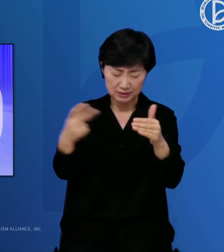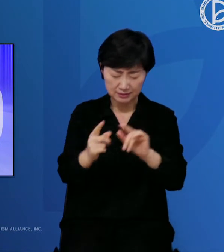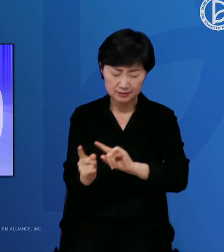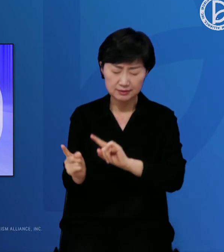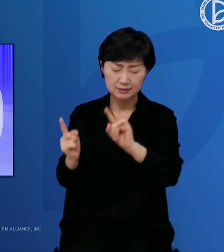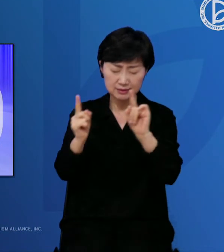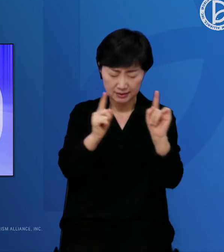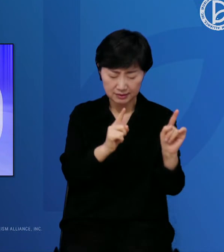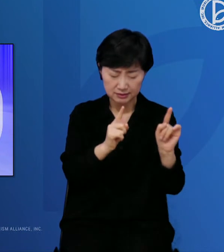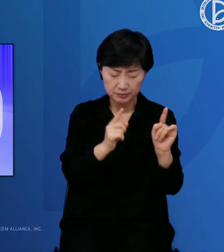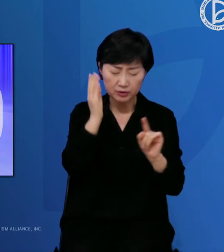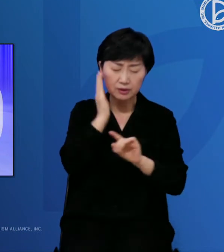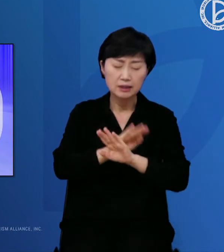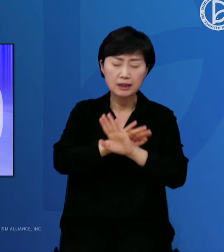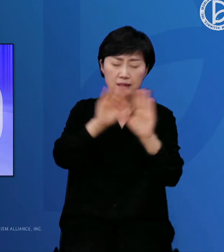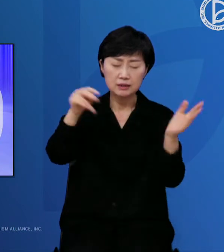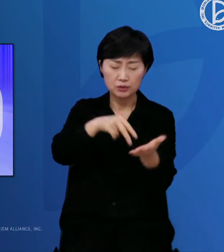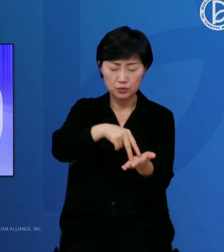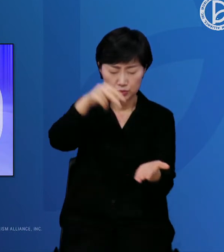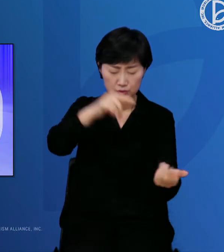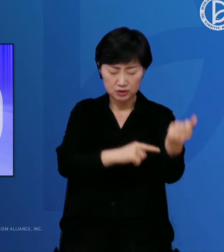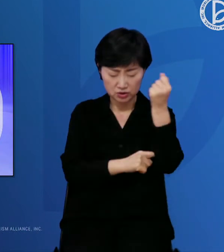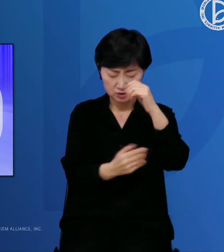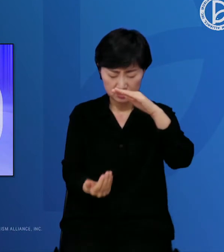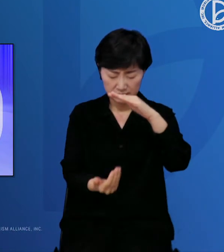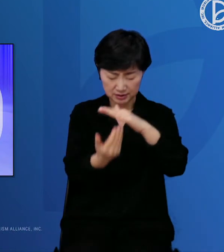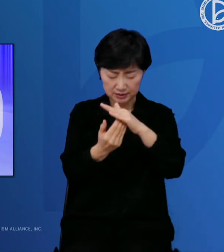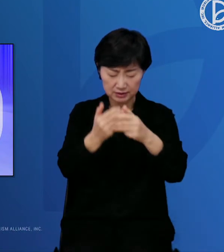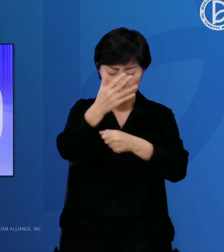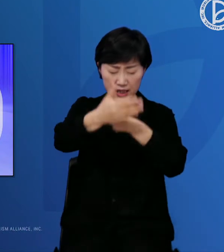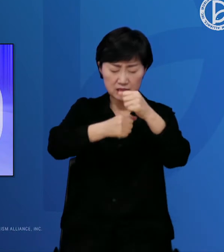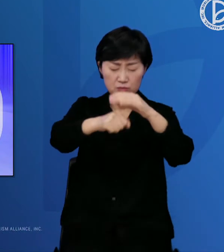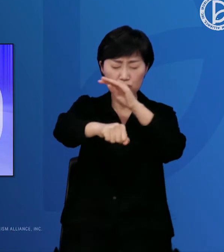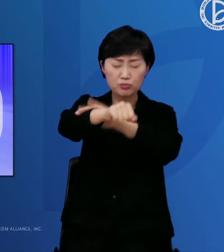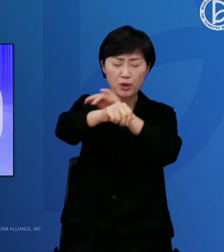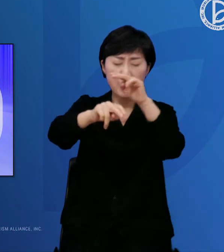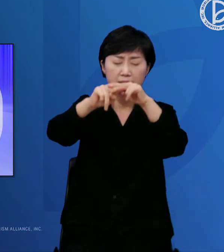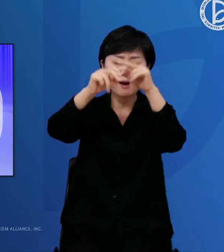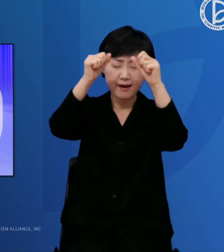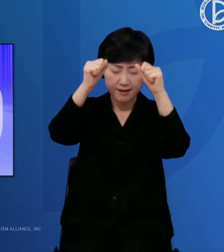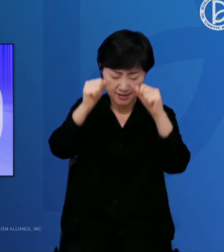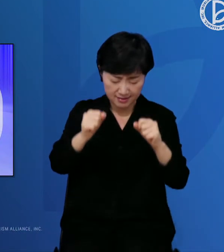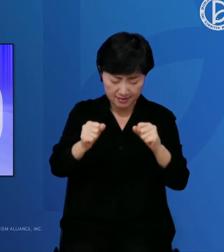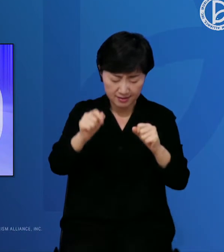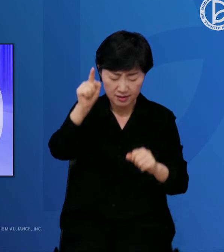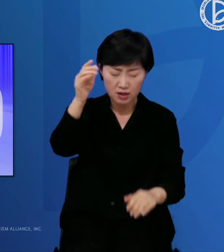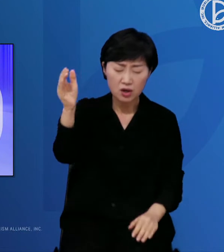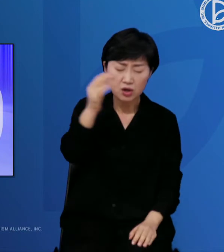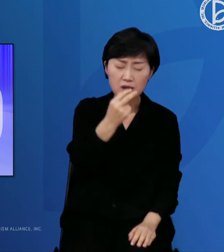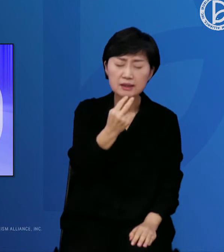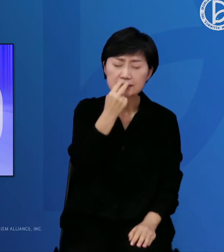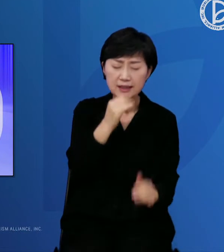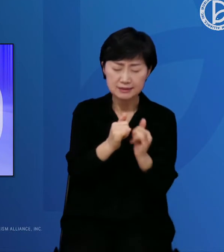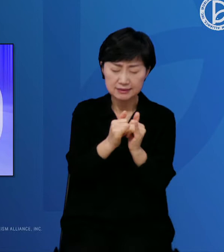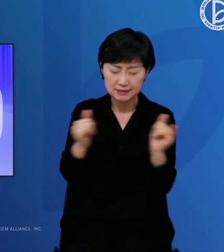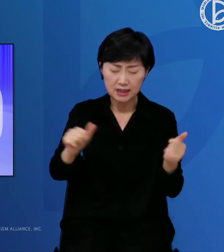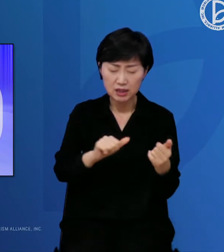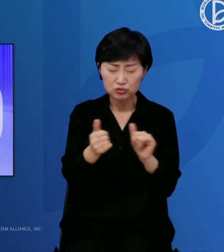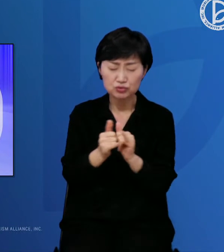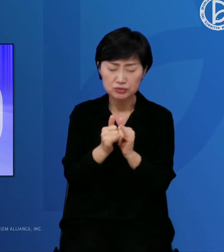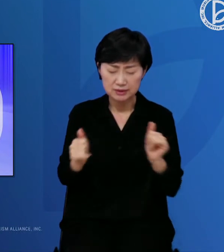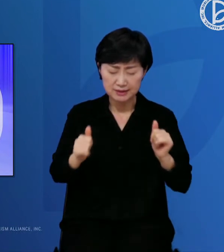자 가운데서 다시 살아나시며 하늘에 오르사 전능하신 하나님 우편에 앉아 계시다가